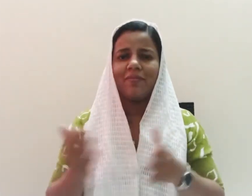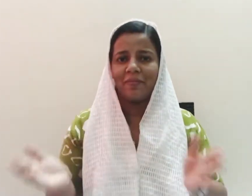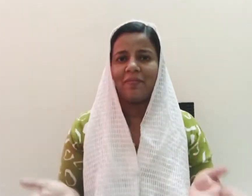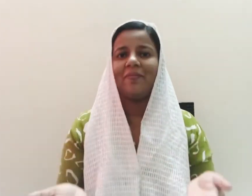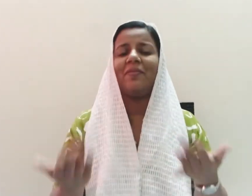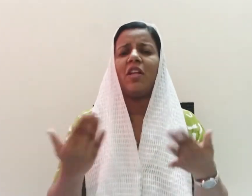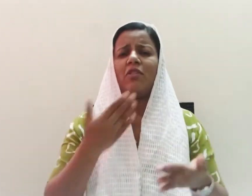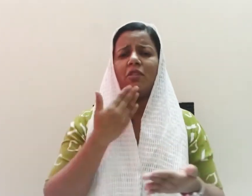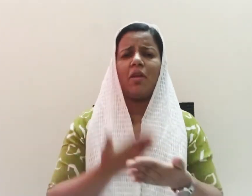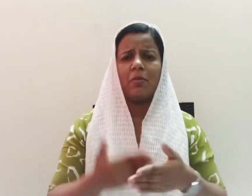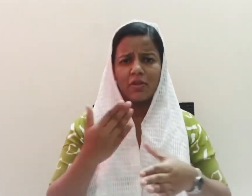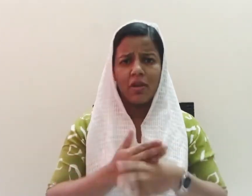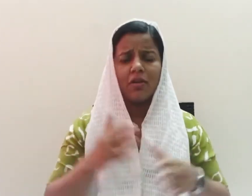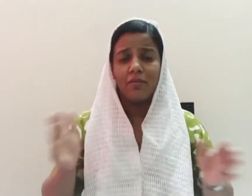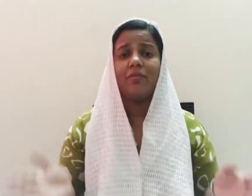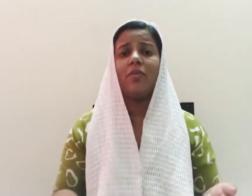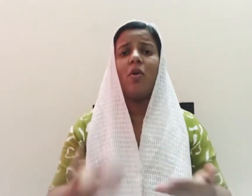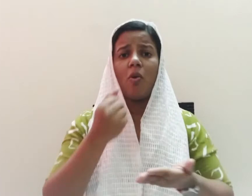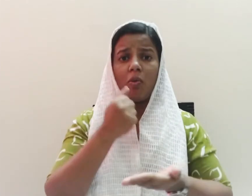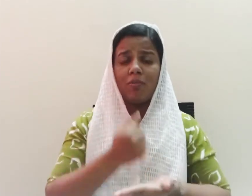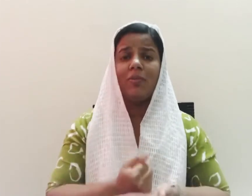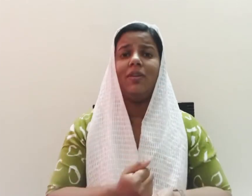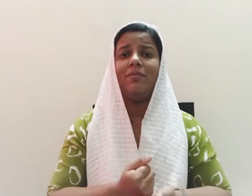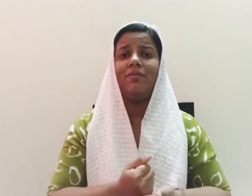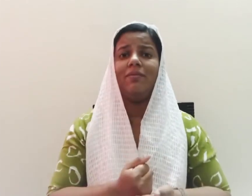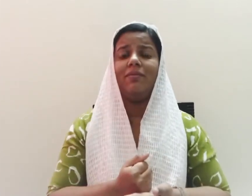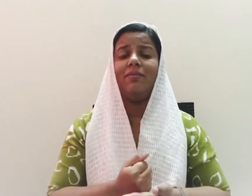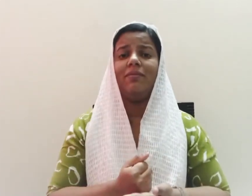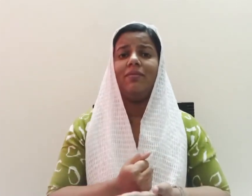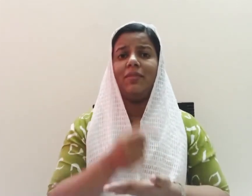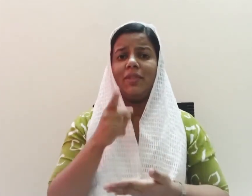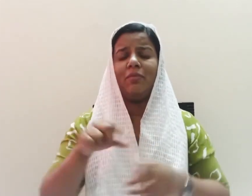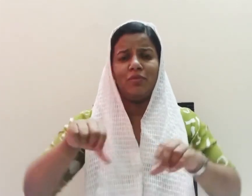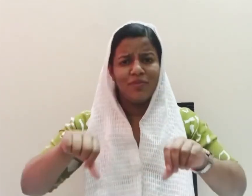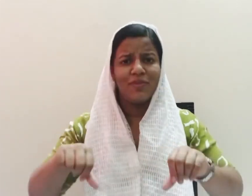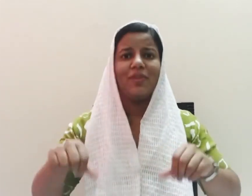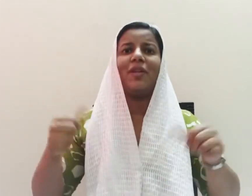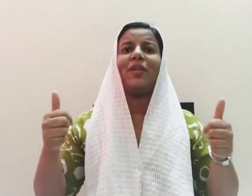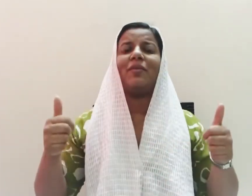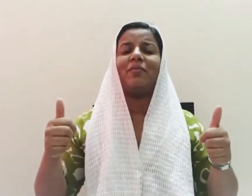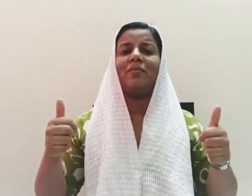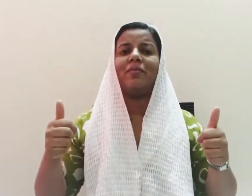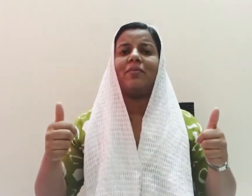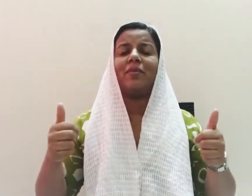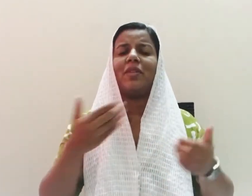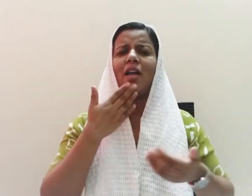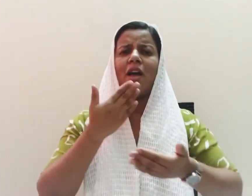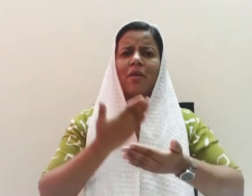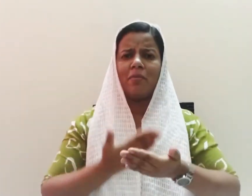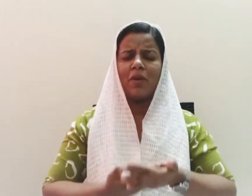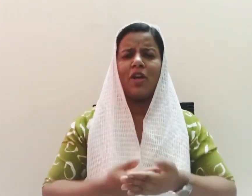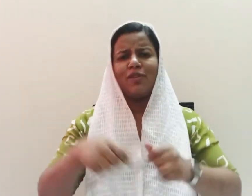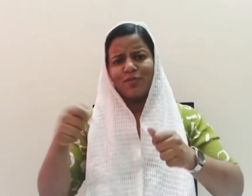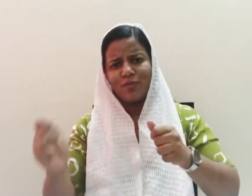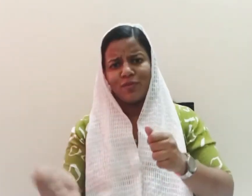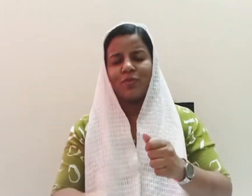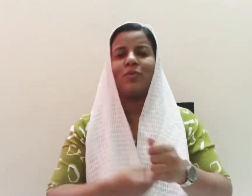നന്മ ചെയ്യാവുന്നിടത്തോളം നന്മ ചെയ്തു, നിശ്ചയമായിട്ടും നമ്മൾ വിജയിക്കുക തന്നെ ചെയ്യും. നമ്മൾ നന്മ കൊയ്യുക തന്നെ